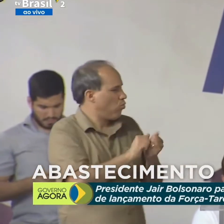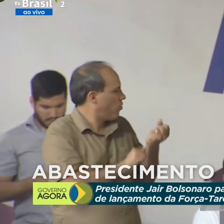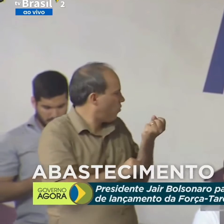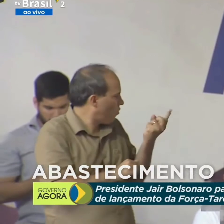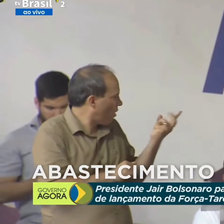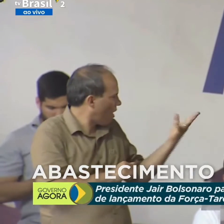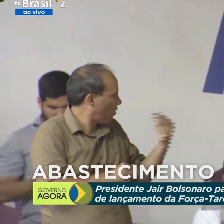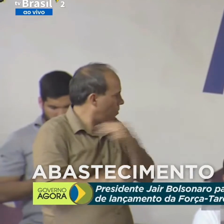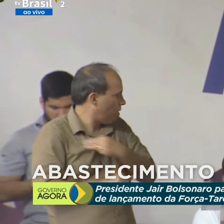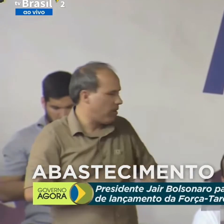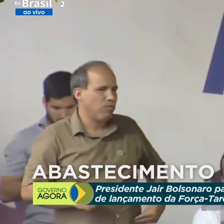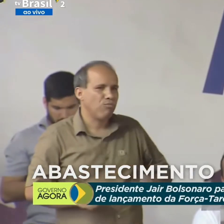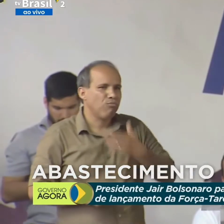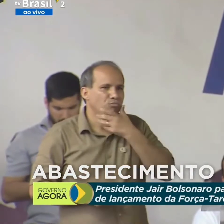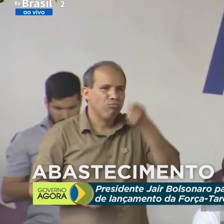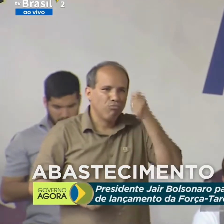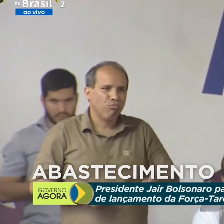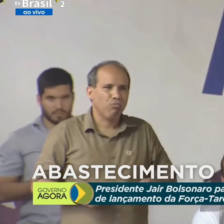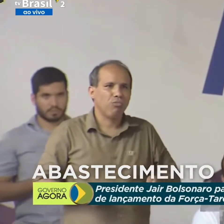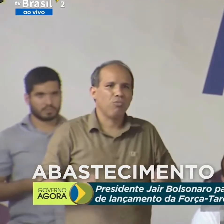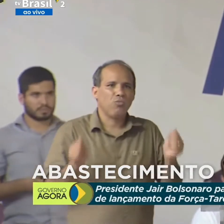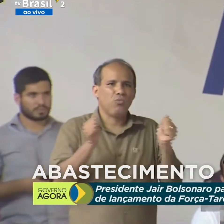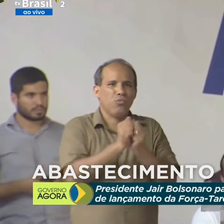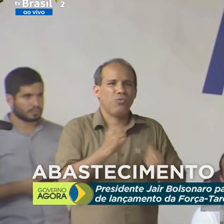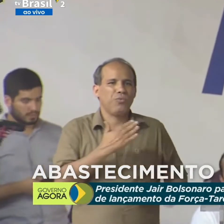vários ministros cabra da peste do meu lado.